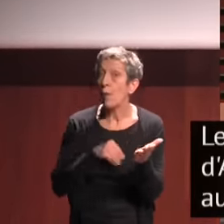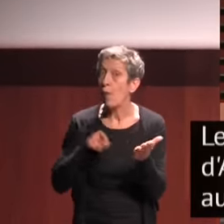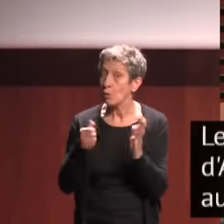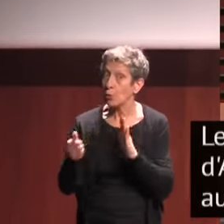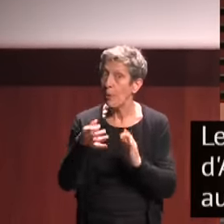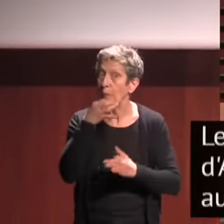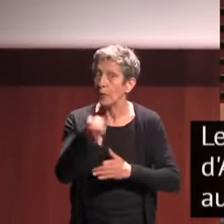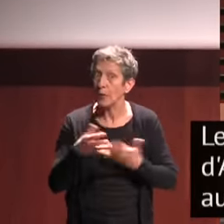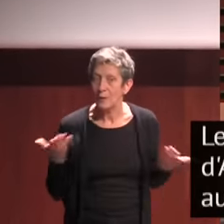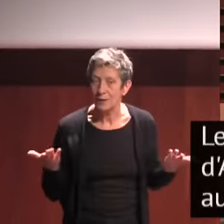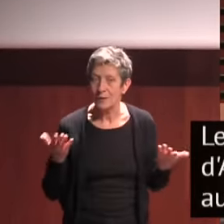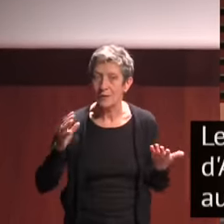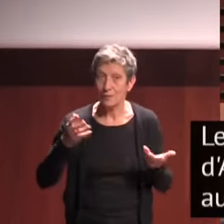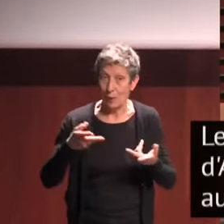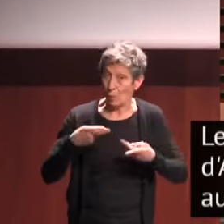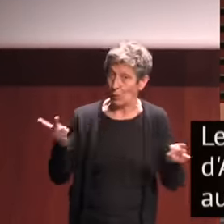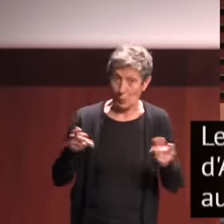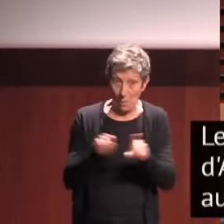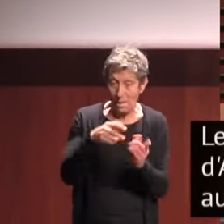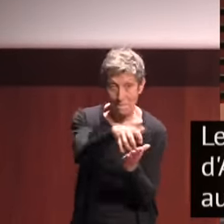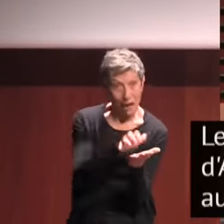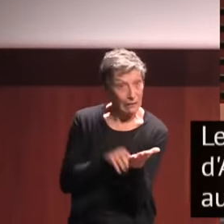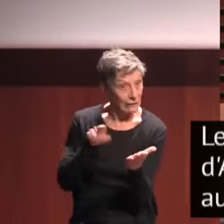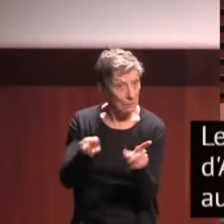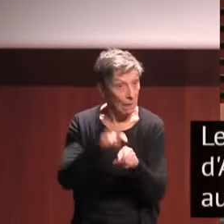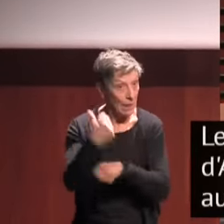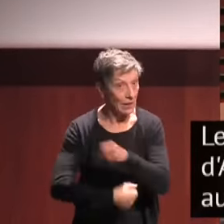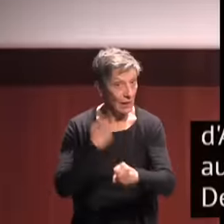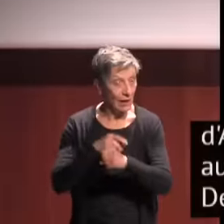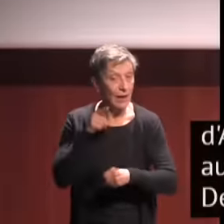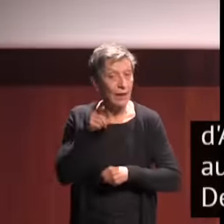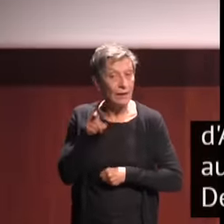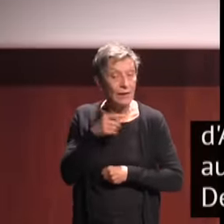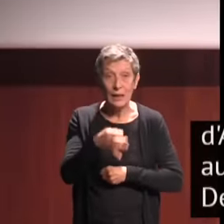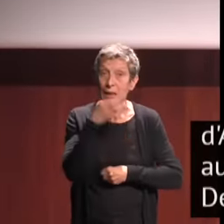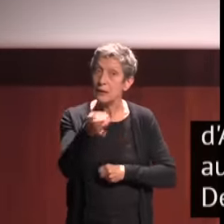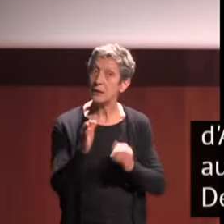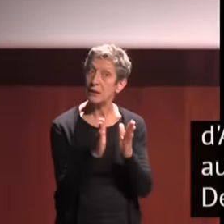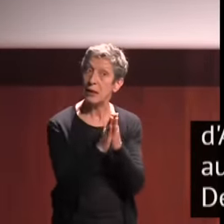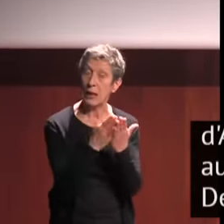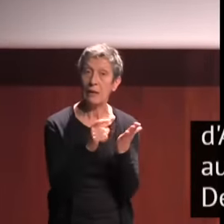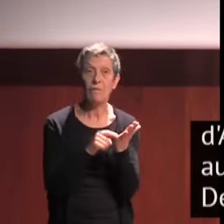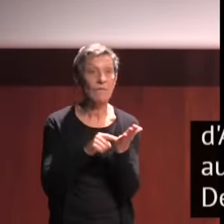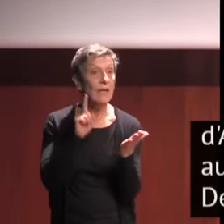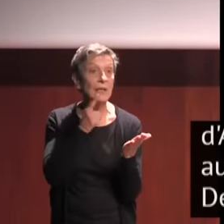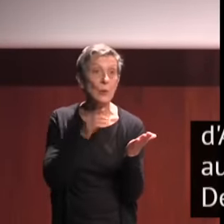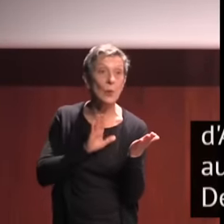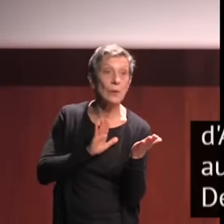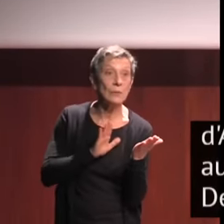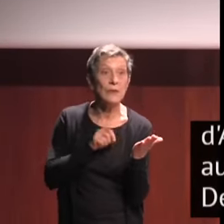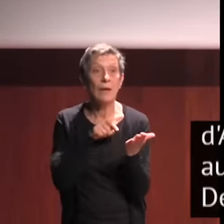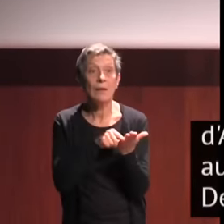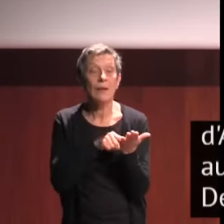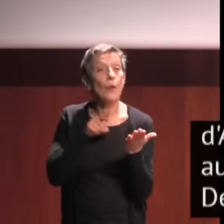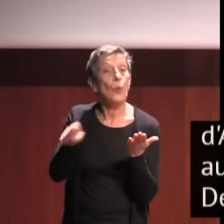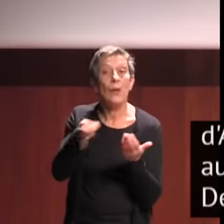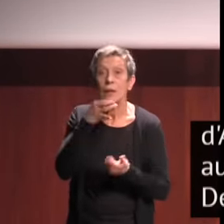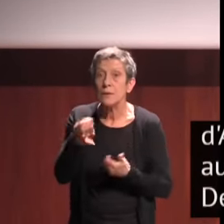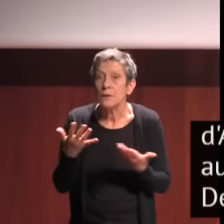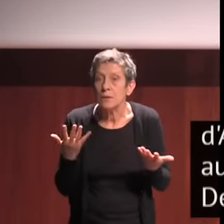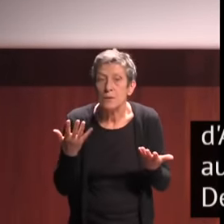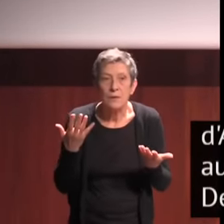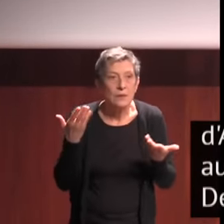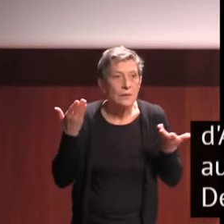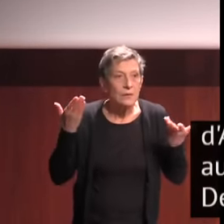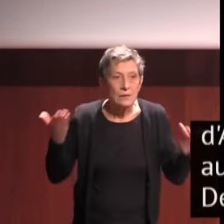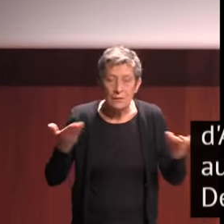qu'il sortira la même année. Il dit, dans le livre Les sources est comme ça, il dit, si tous les noms figurant